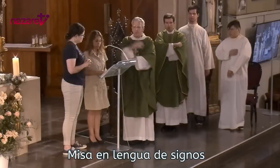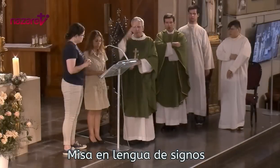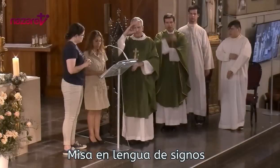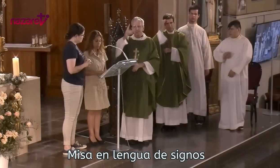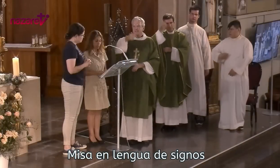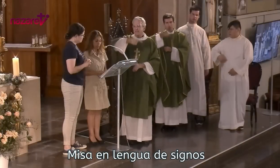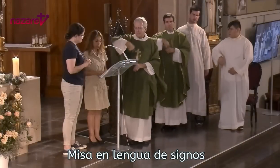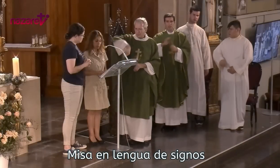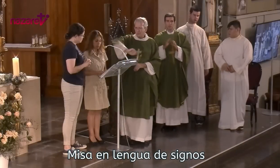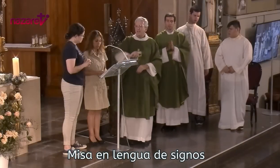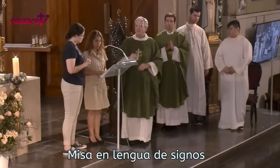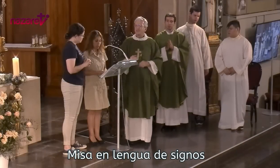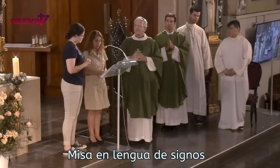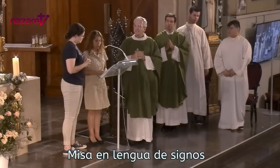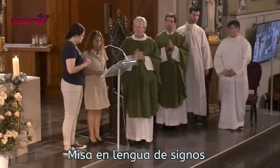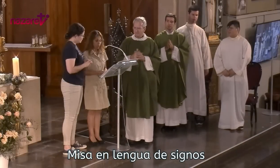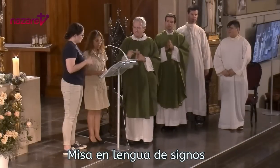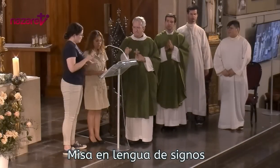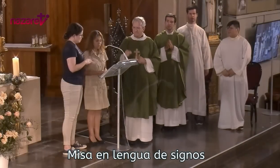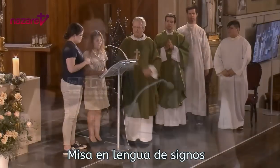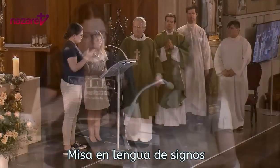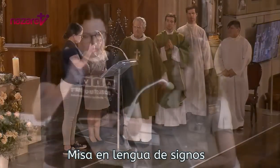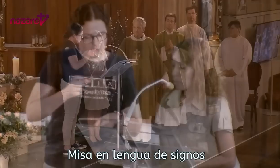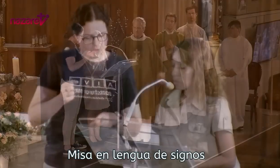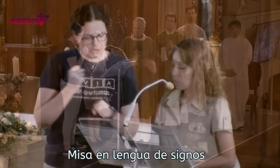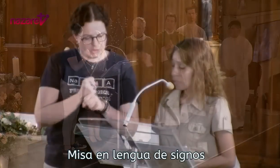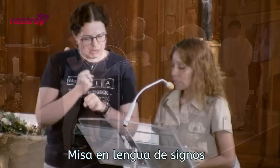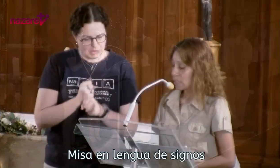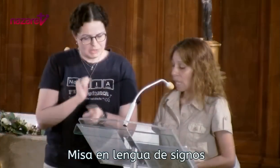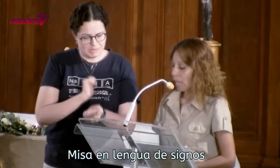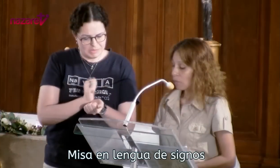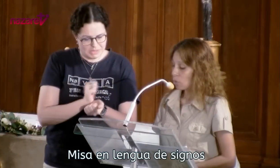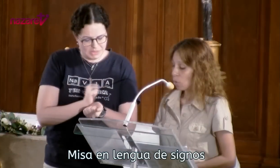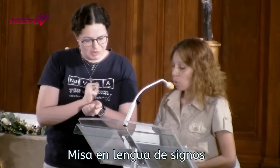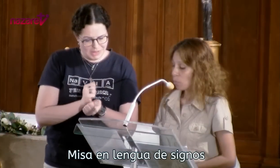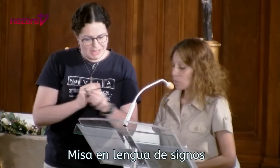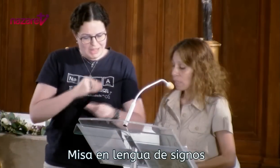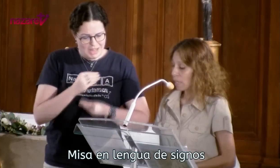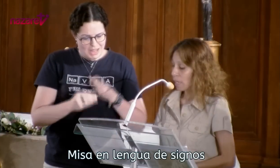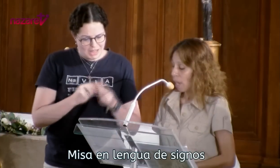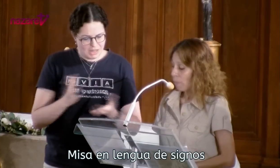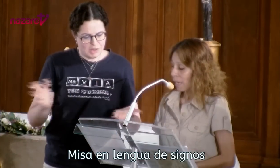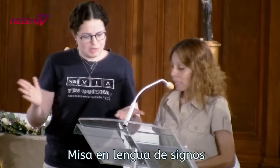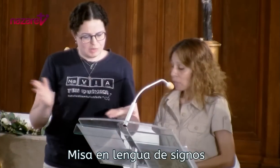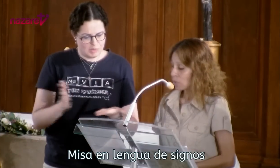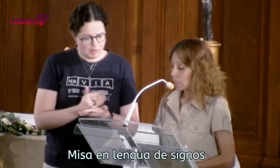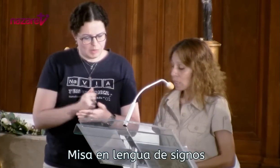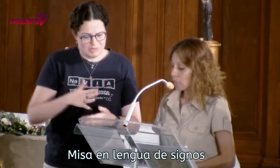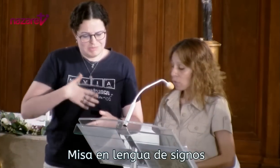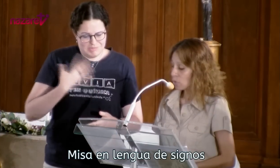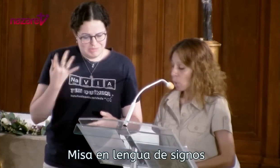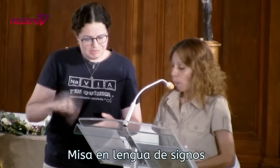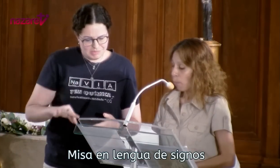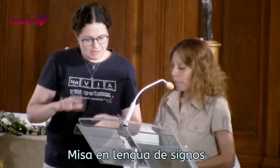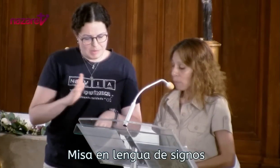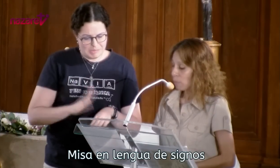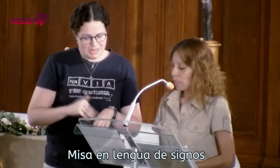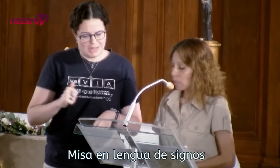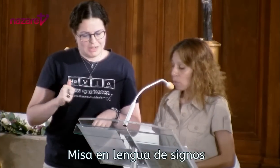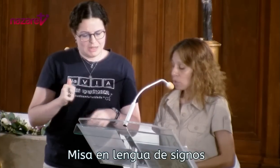pobres, escúchanos. Por los funcionarios de prisiones, que hagan todo lo posible para que los detenidos puedan vivir con